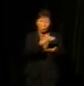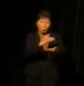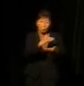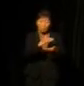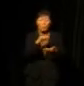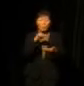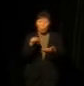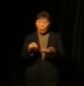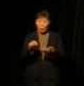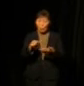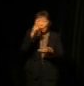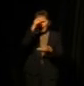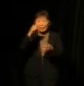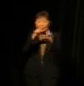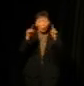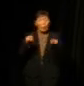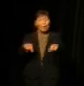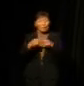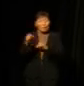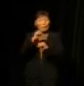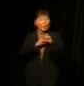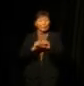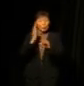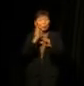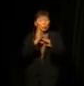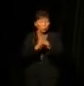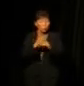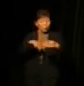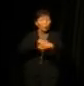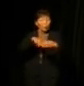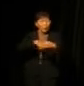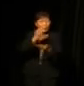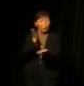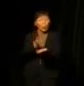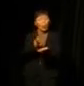で活動していることなどについて話させていただきます。